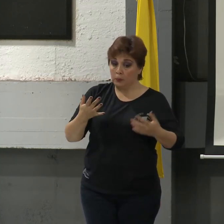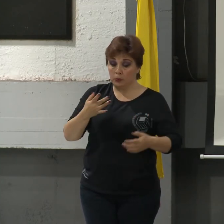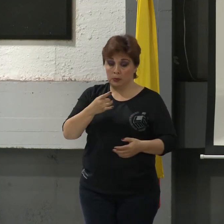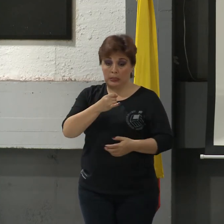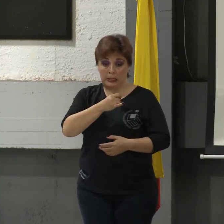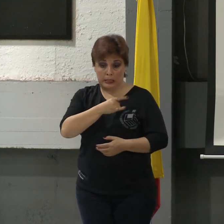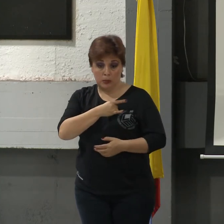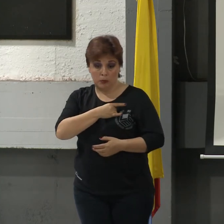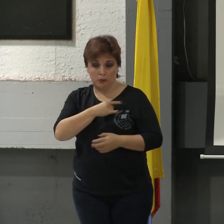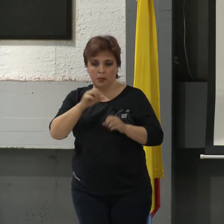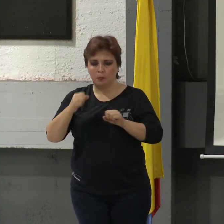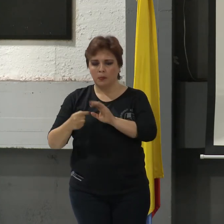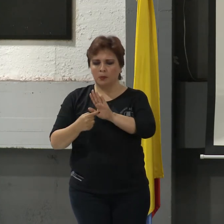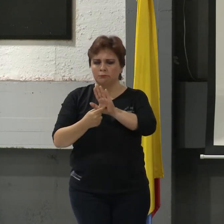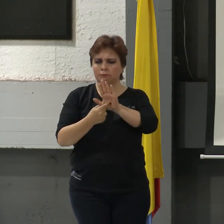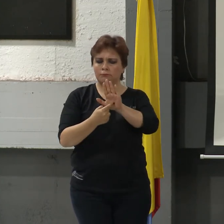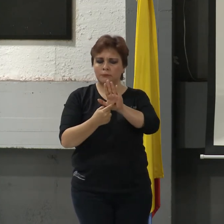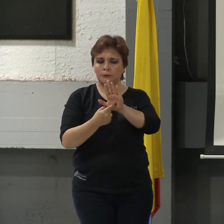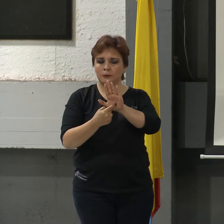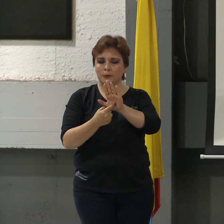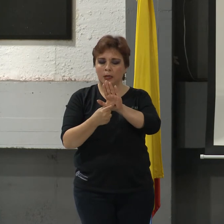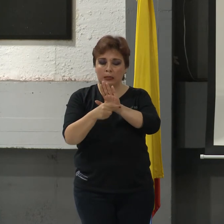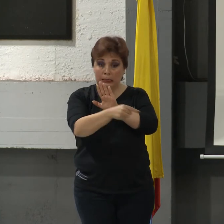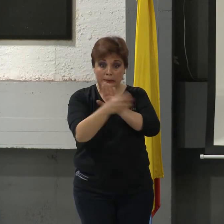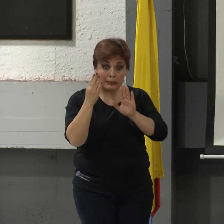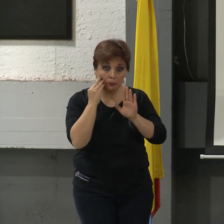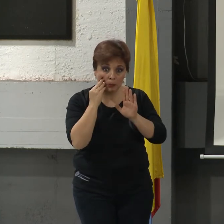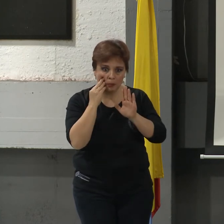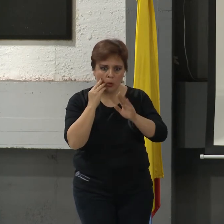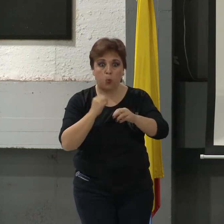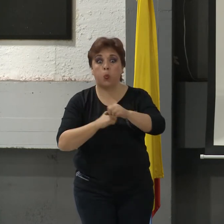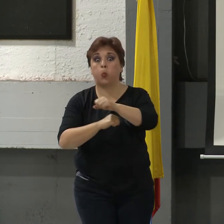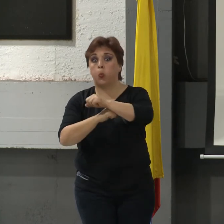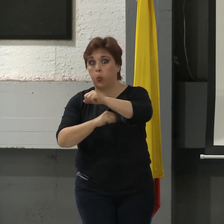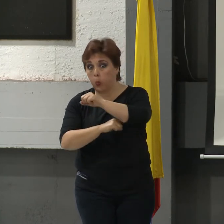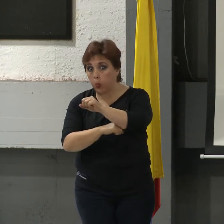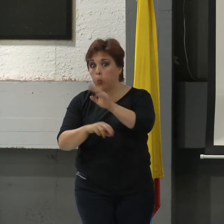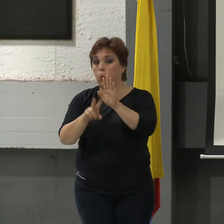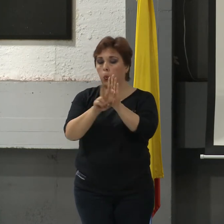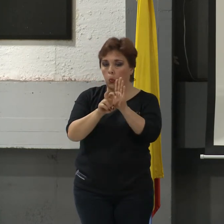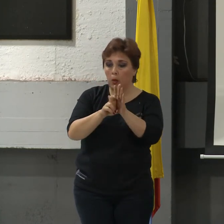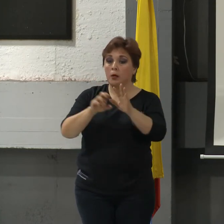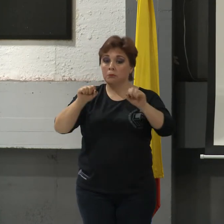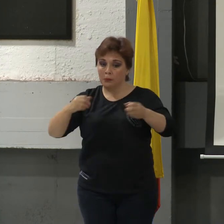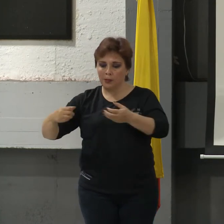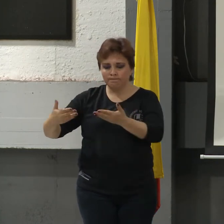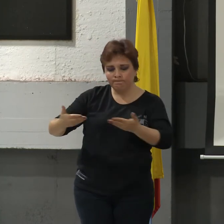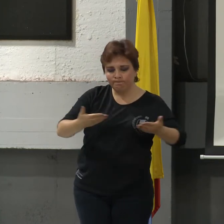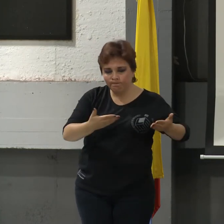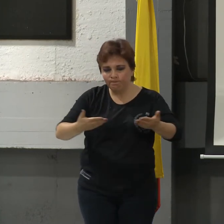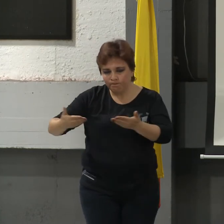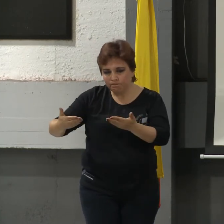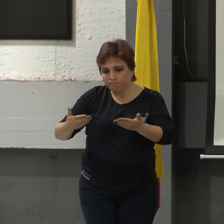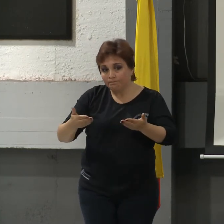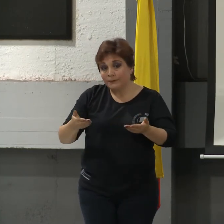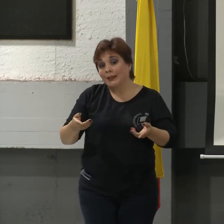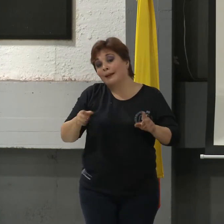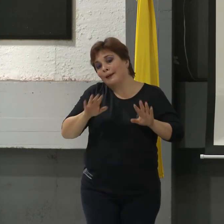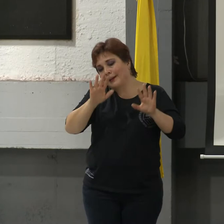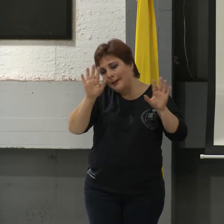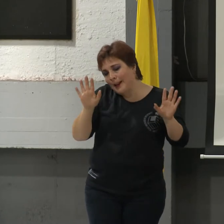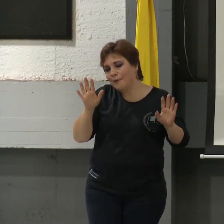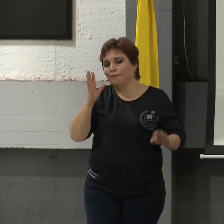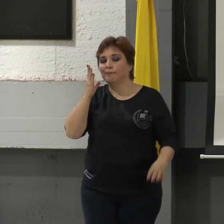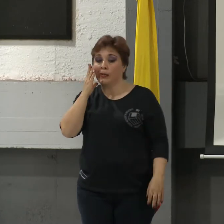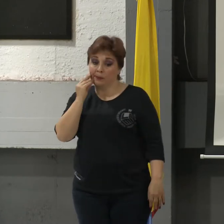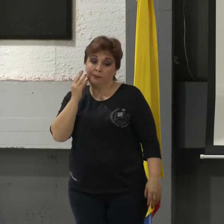fundamentos teóricos que la universidad tiene y por la misma experiencia que la universidad tienen